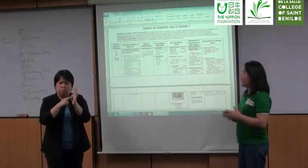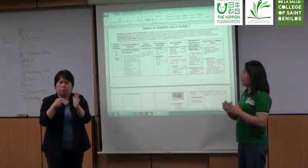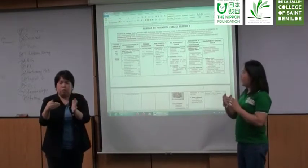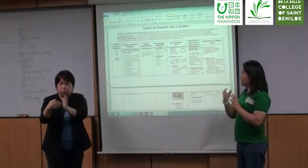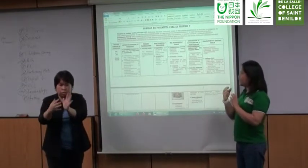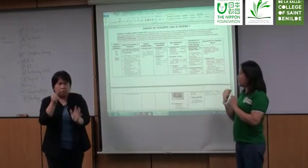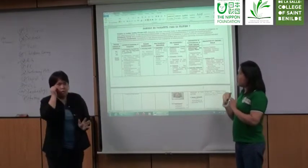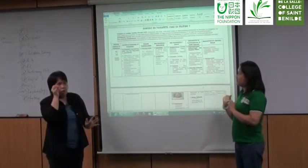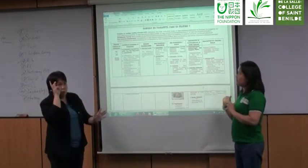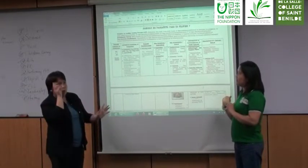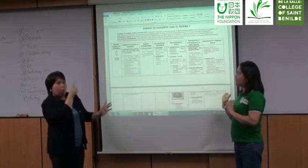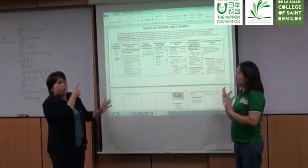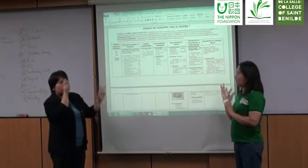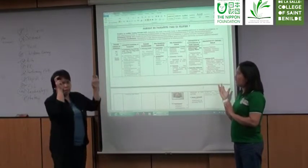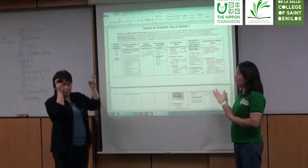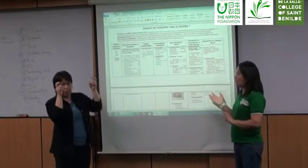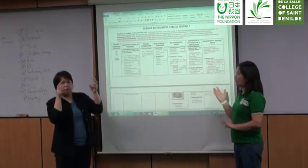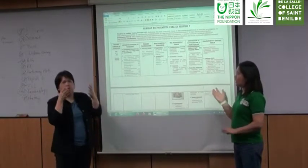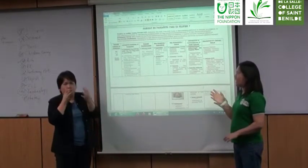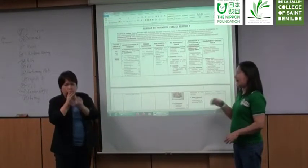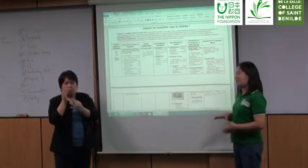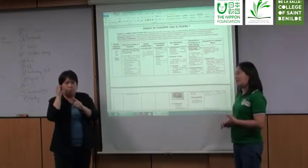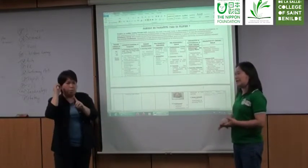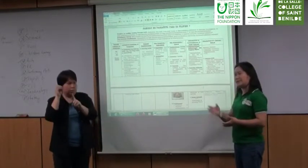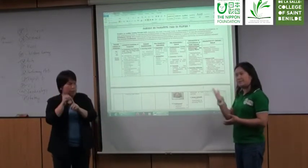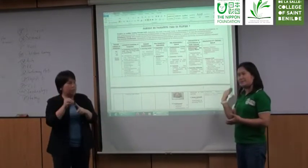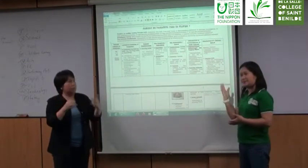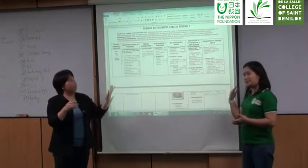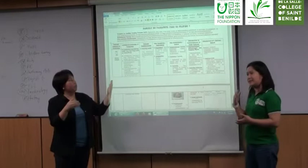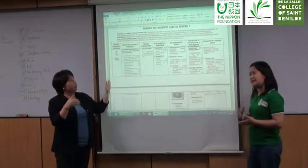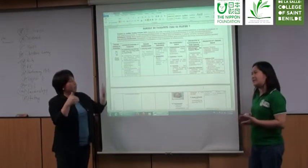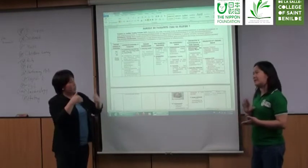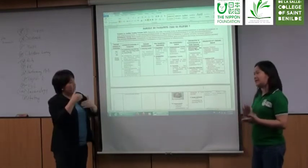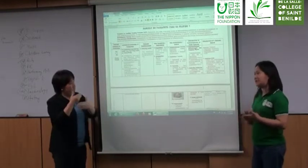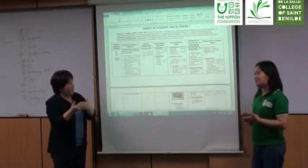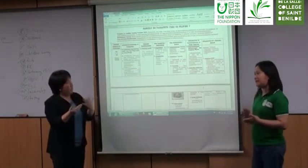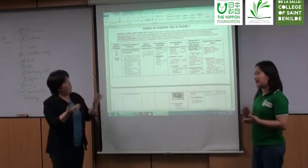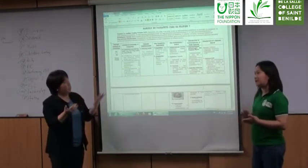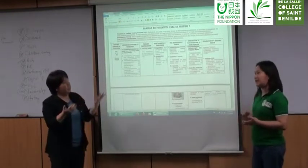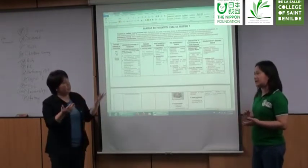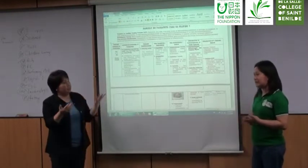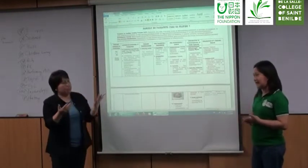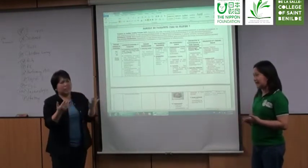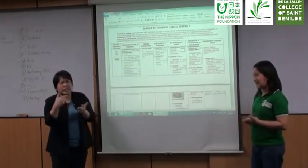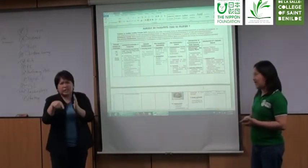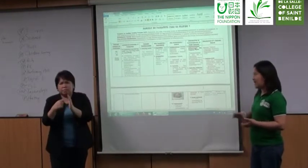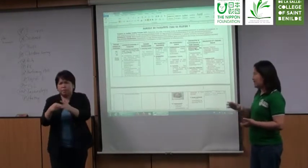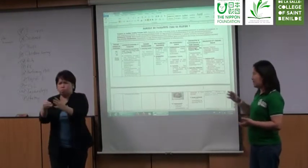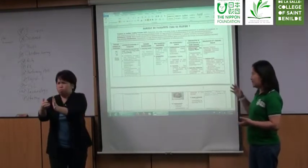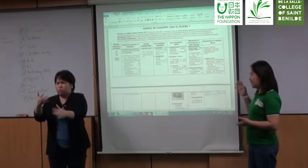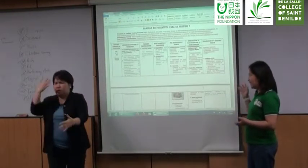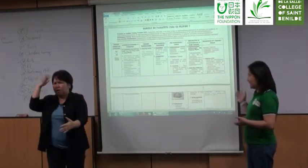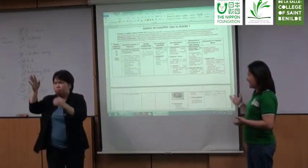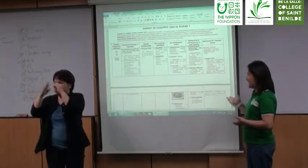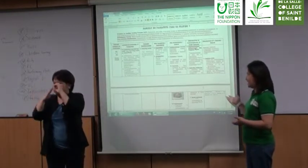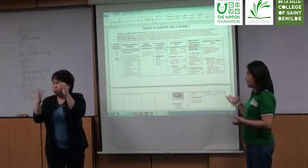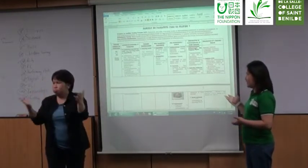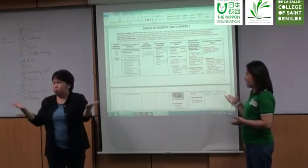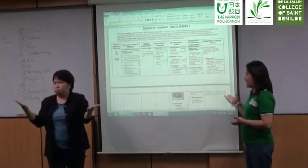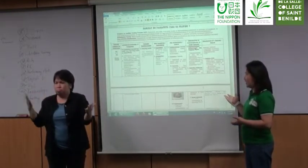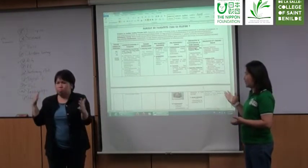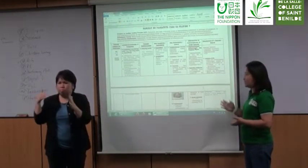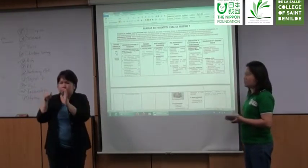So, para simulan yung kwento, yung kailangan mo na kasi minsan yung mga zero knowledge yung mga estudyante, magbili ka